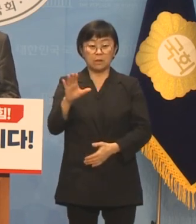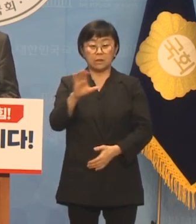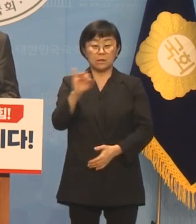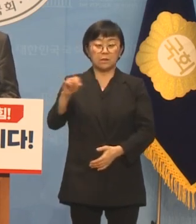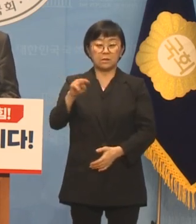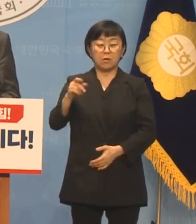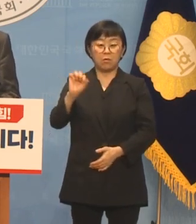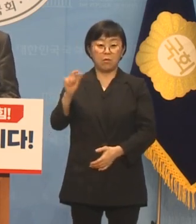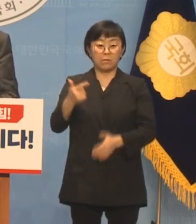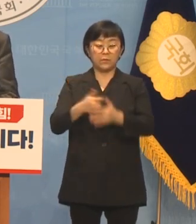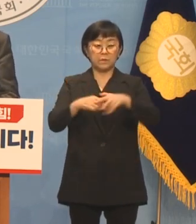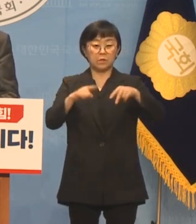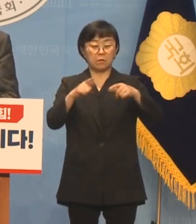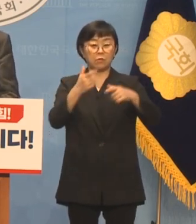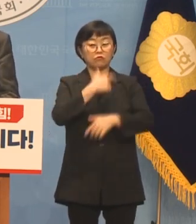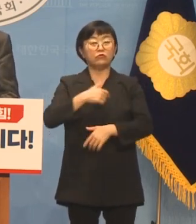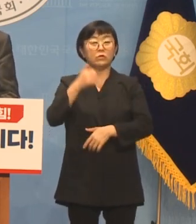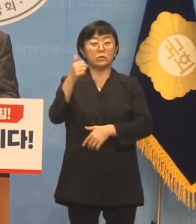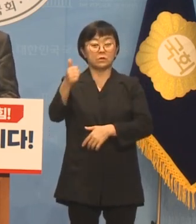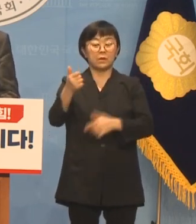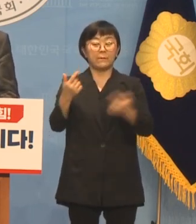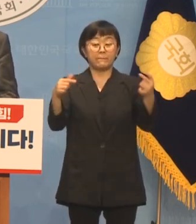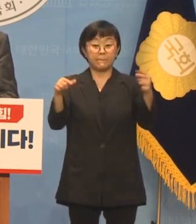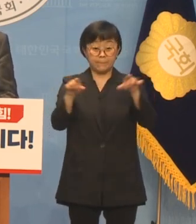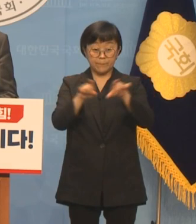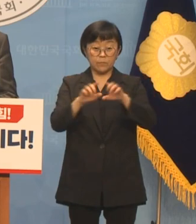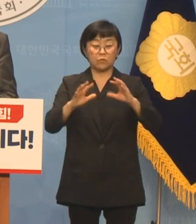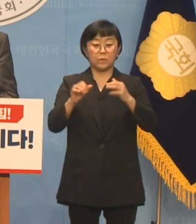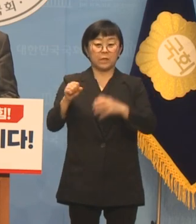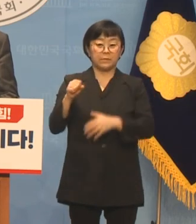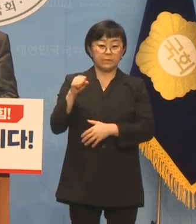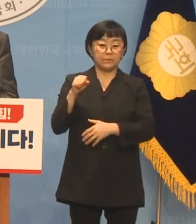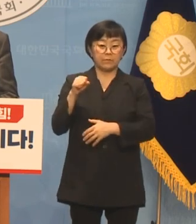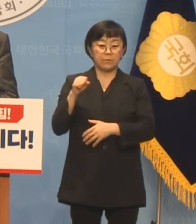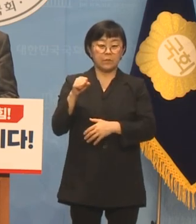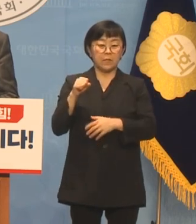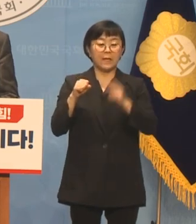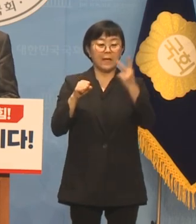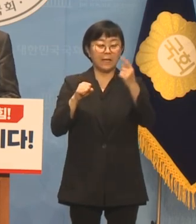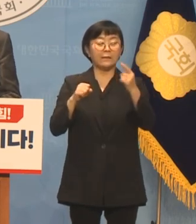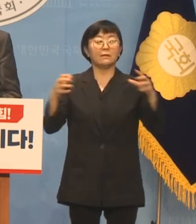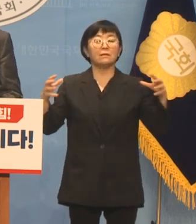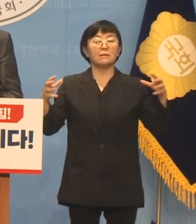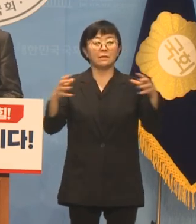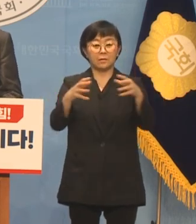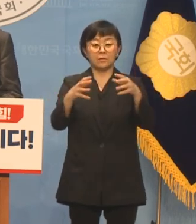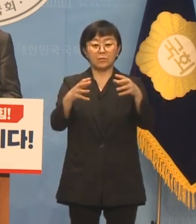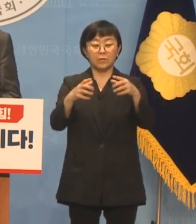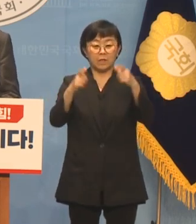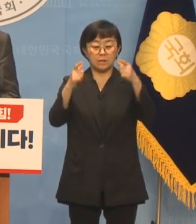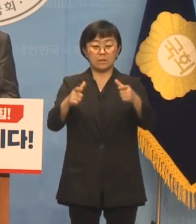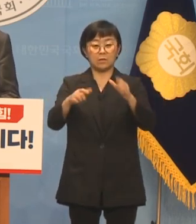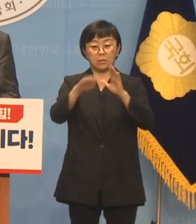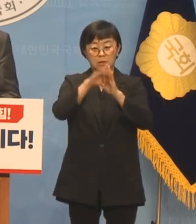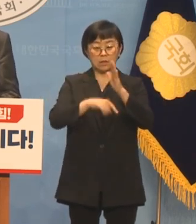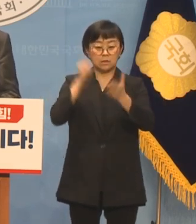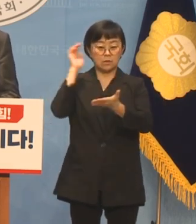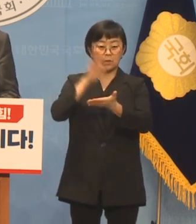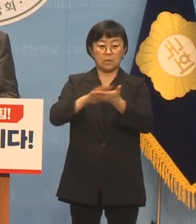이성헌 서대문 구청장과 함께 국민의힘 원팀으로 지역 현안을